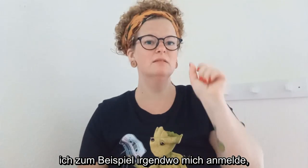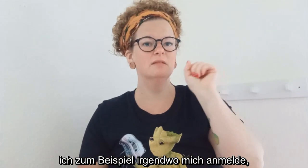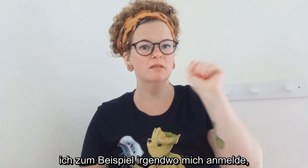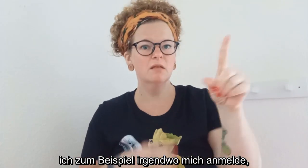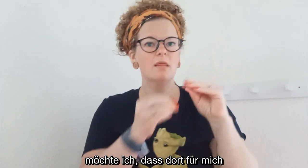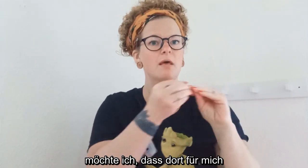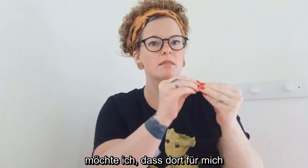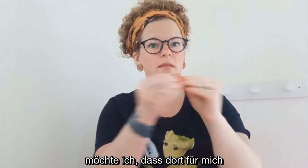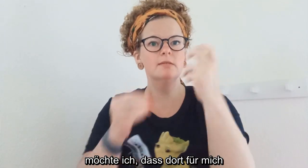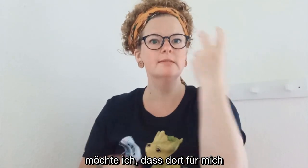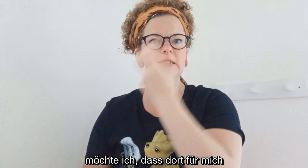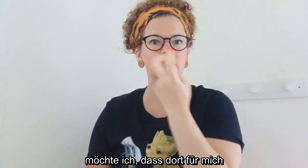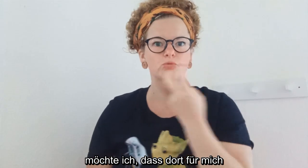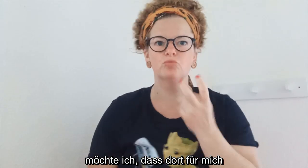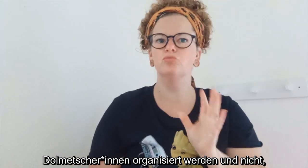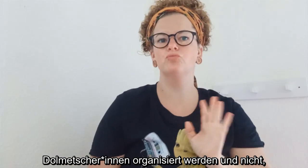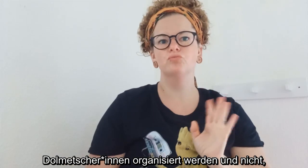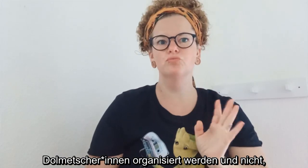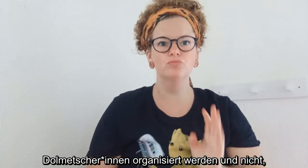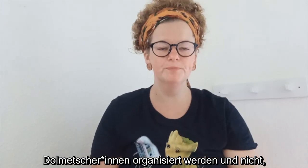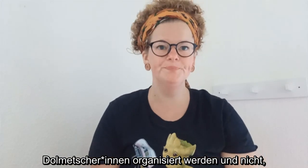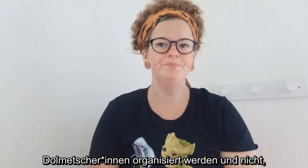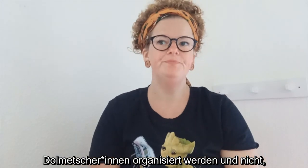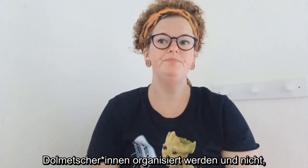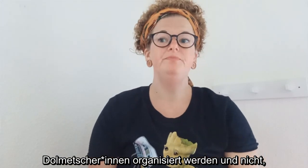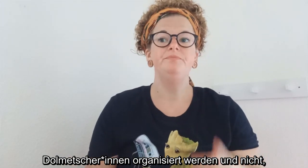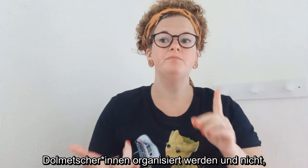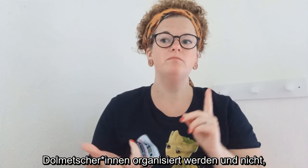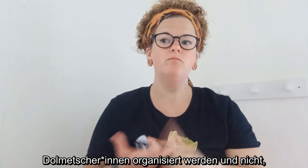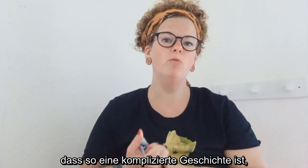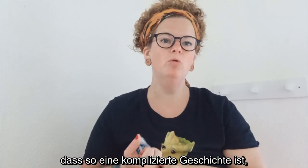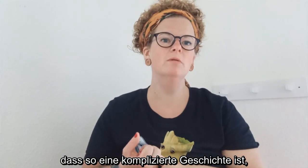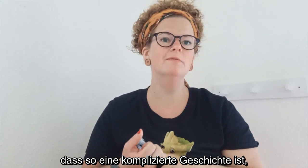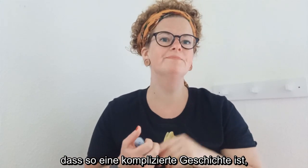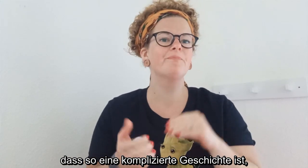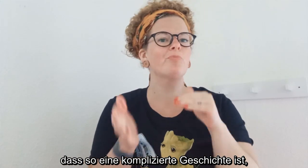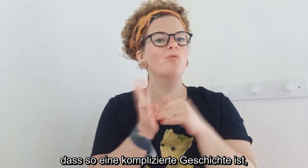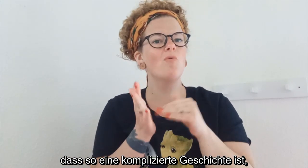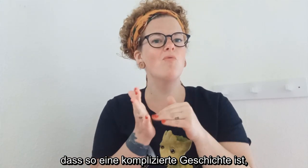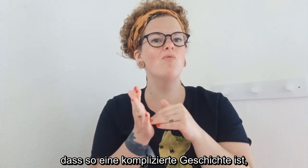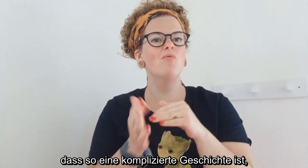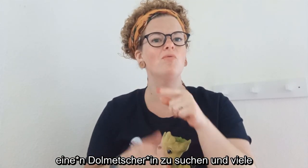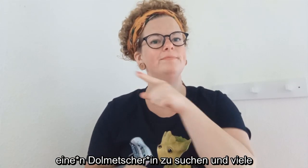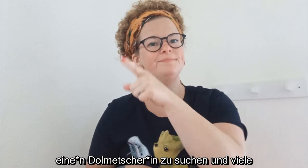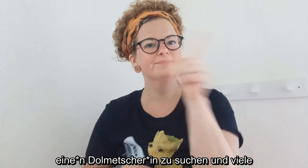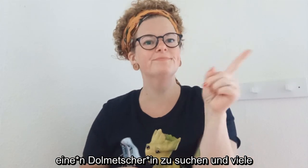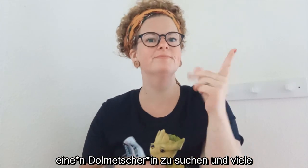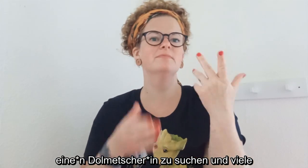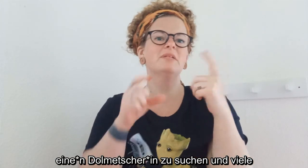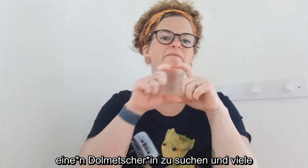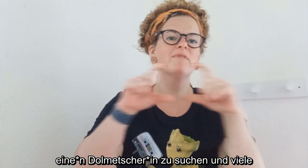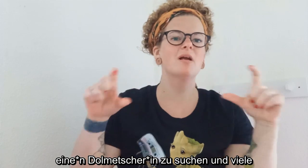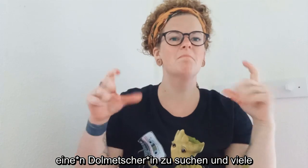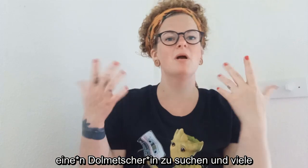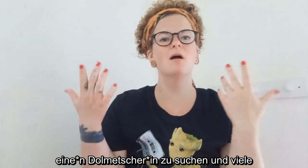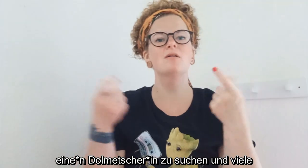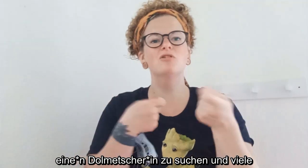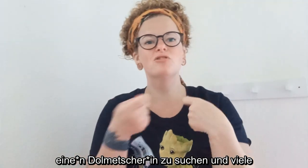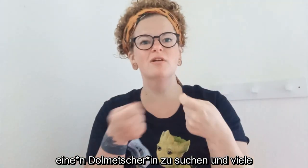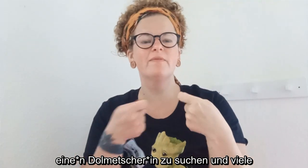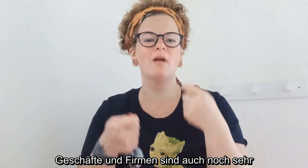mich anmelde möchte ich dass dort für mich Dolmetscher organisiert werden und nicht dass es so eine komplizierte Geschichte ist ein Dolmetscher zu suchen